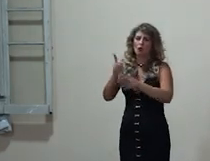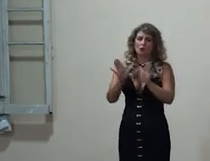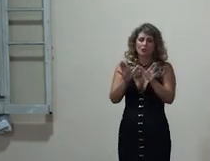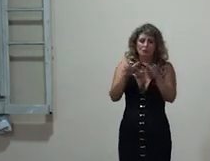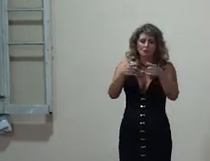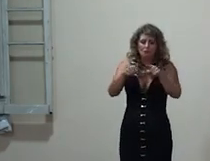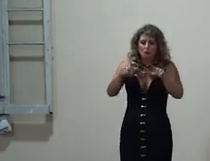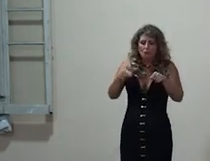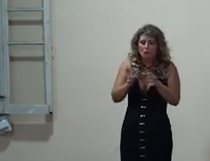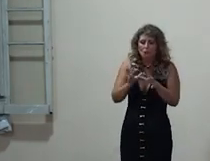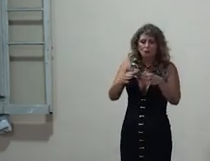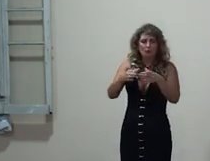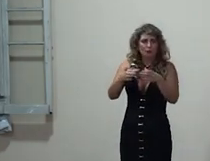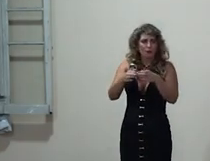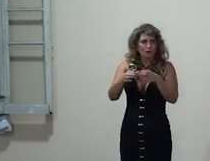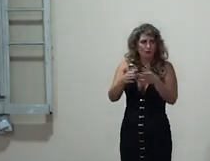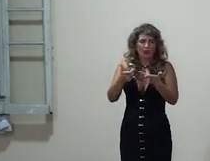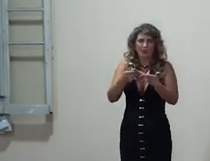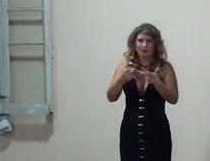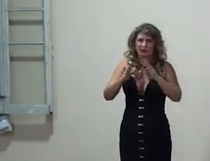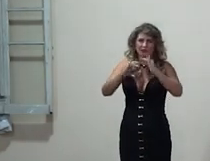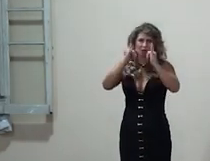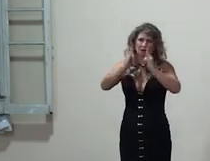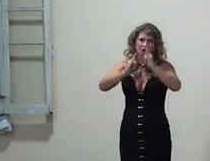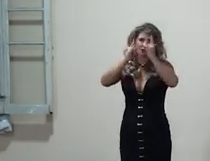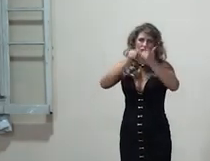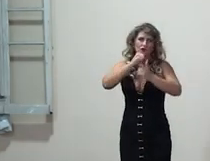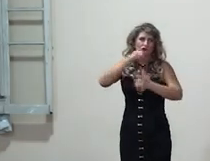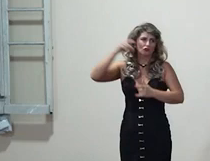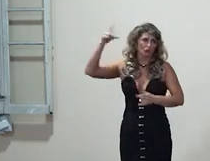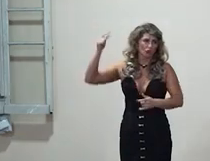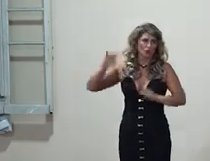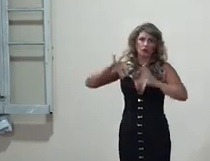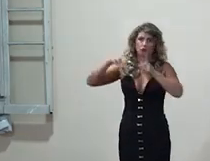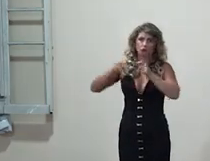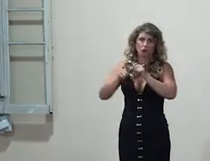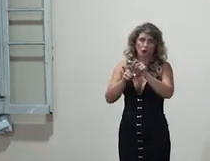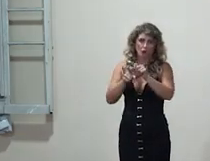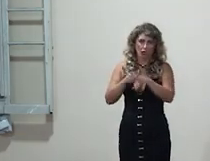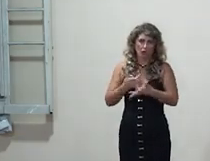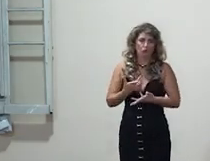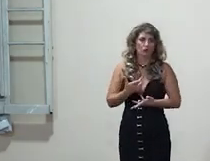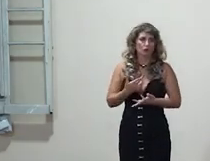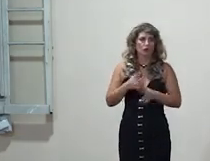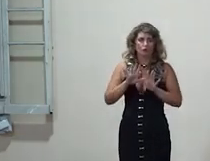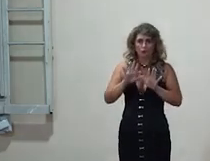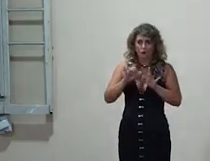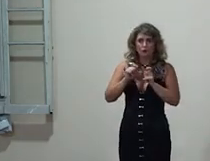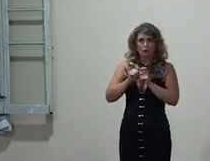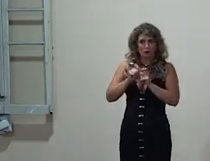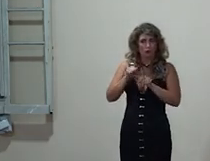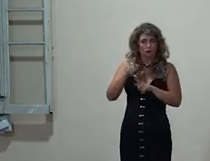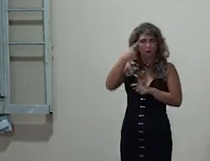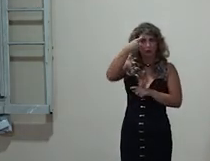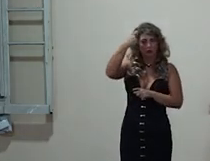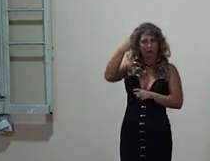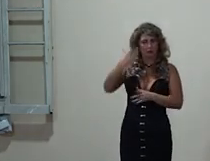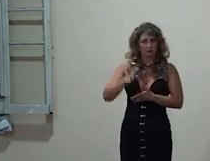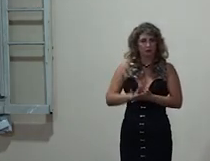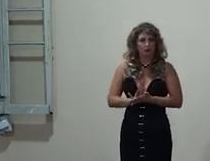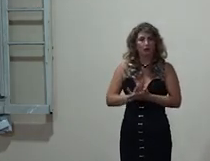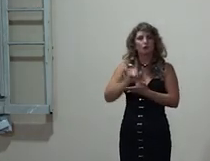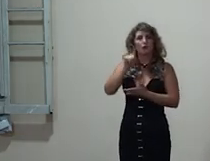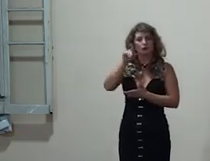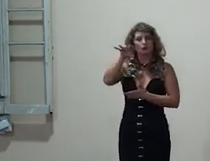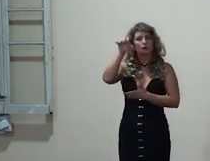pequena, que era o prédio antigo, e o resto era tudo alugado. Eu digo, vamos fazer o seguinte,